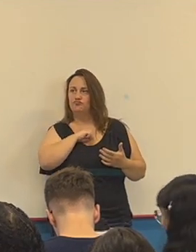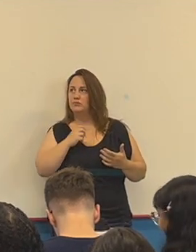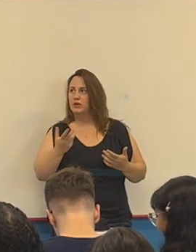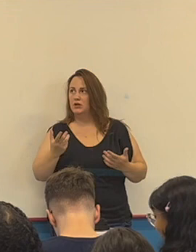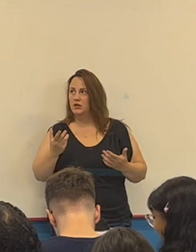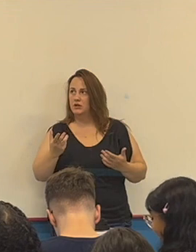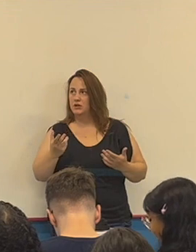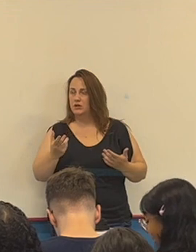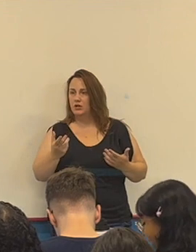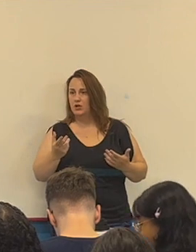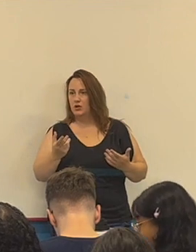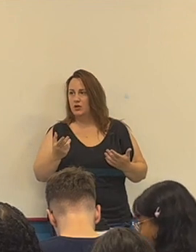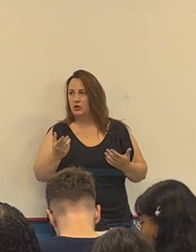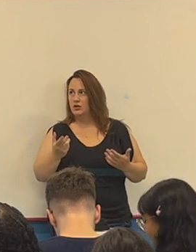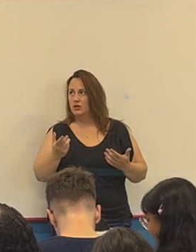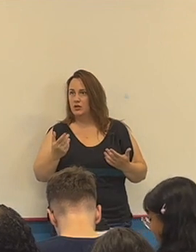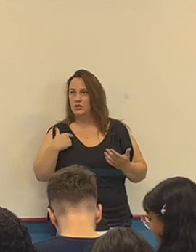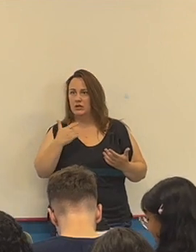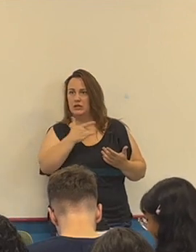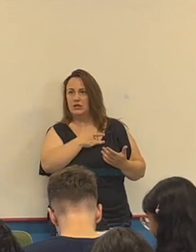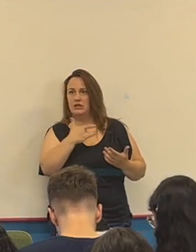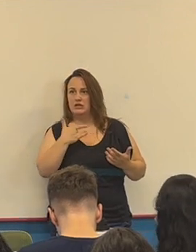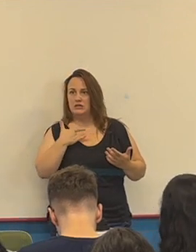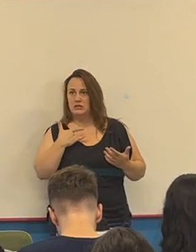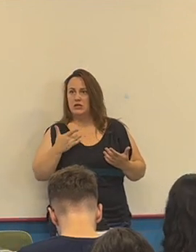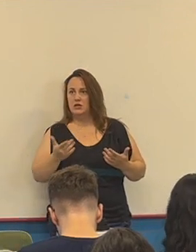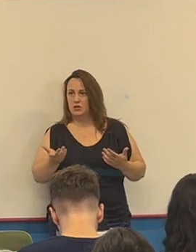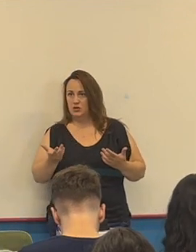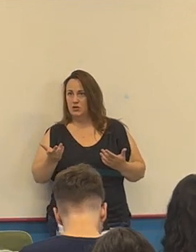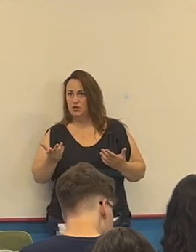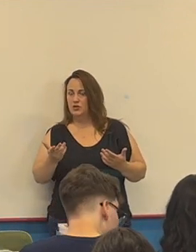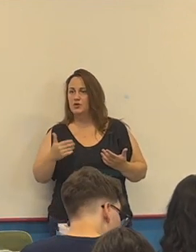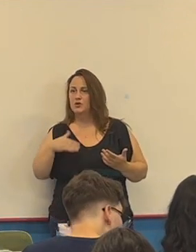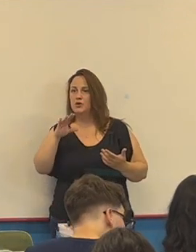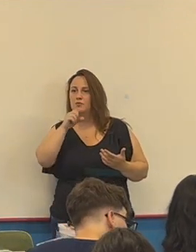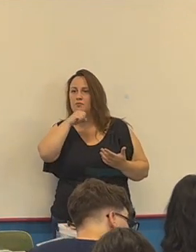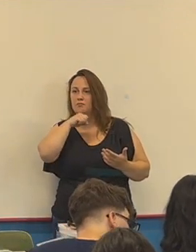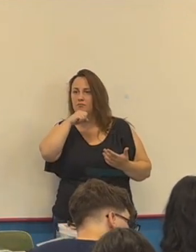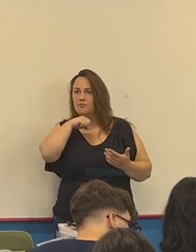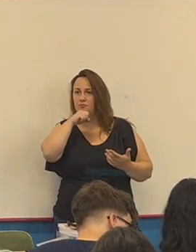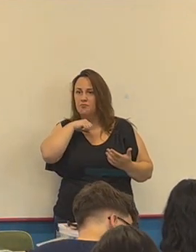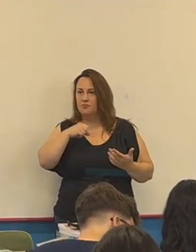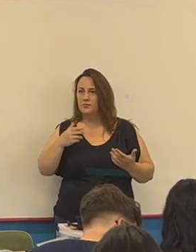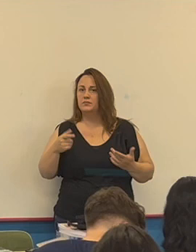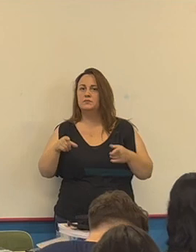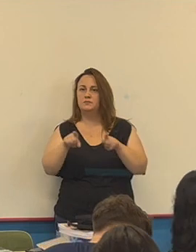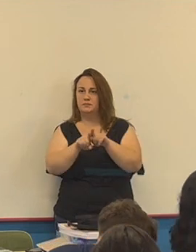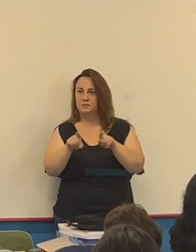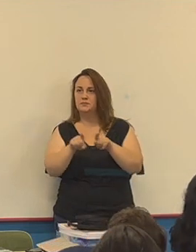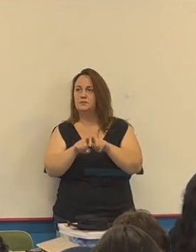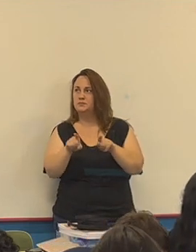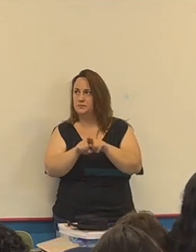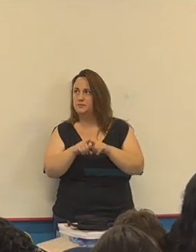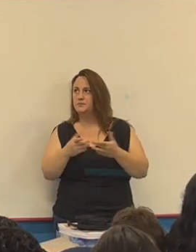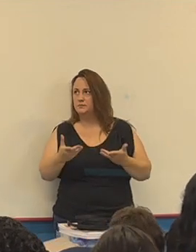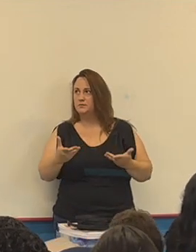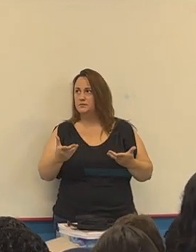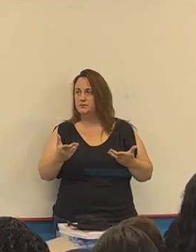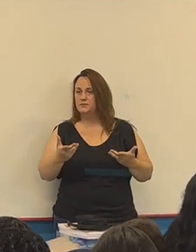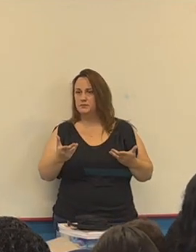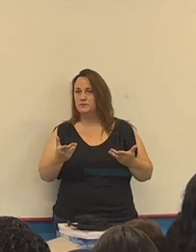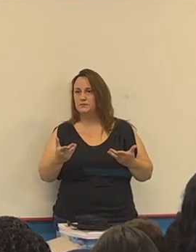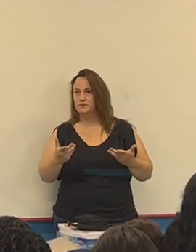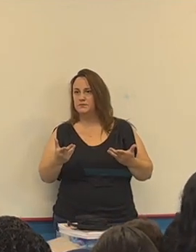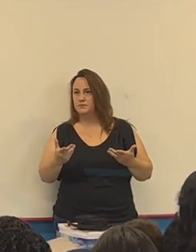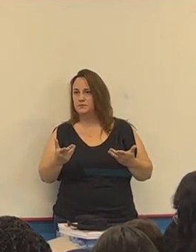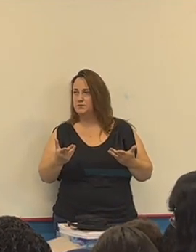sabe? Então... Ele é um orixá da saúde, sabe? Que cuida da saúde. Exato. Então ele é um